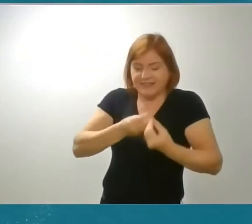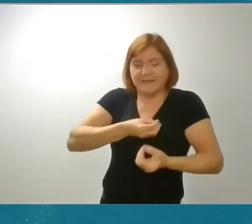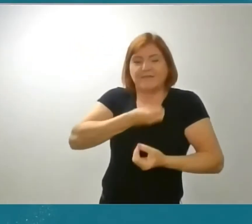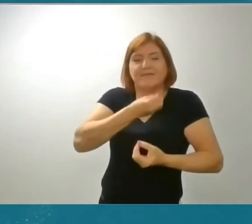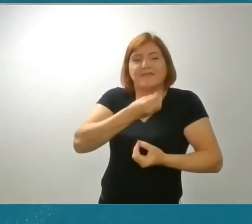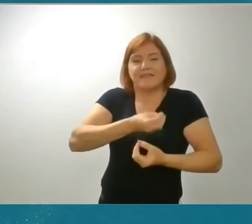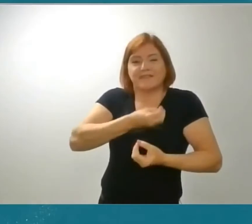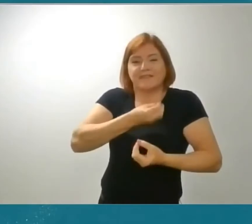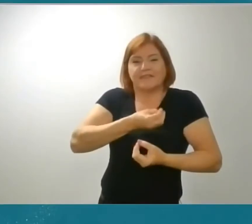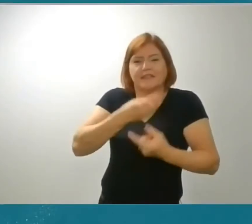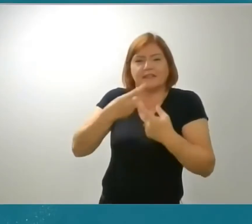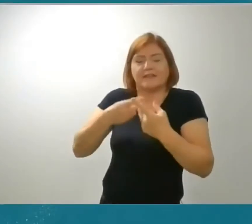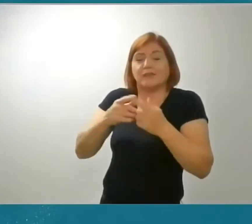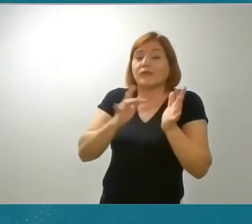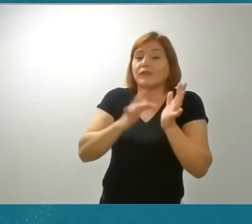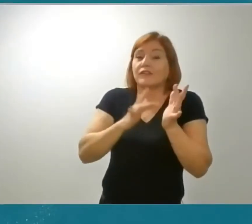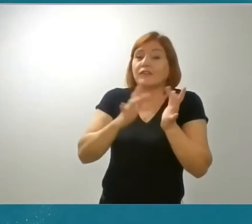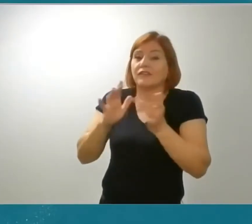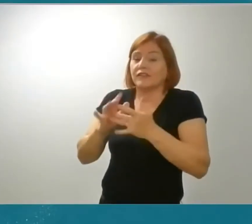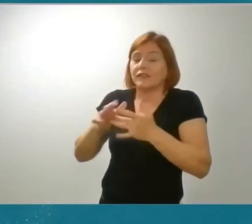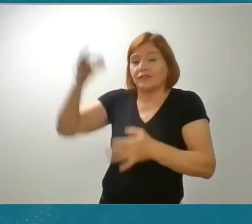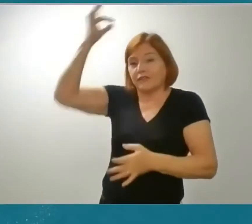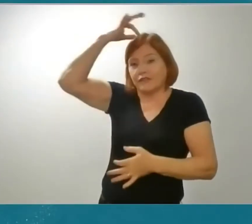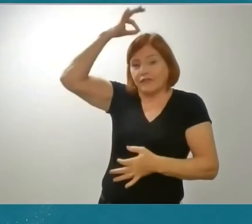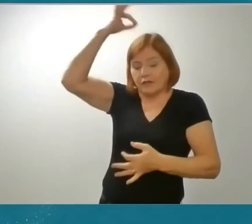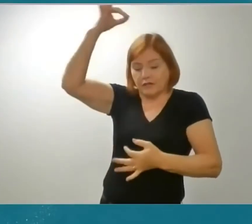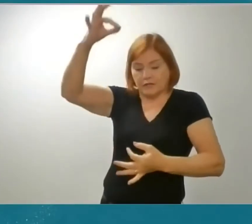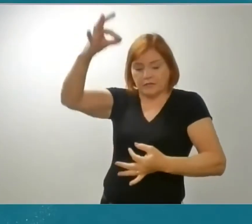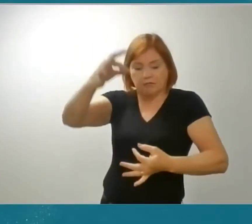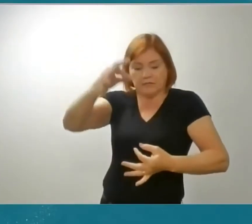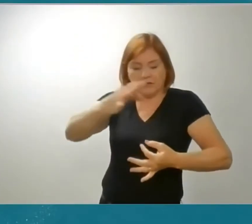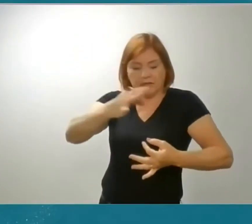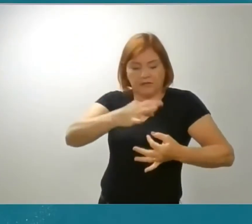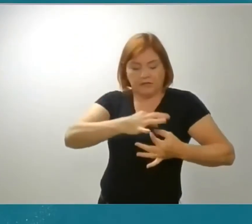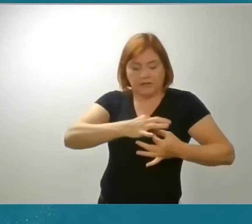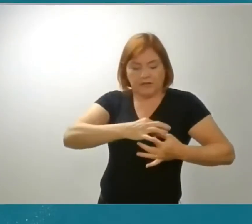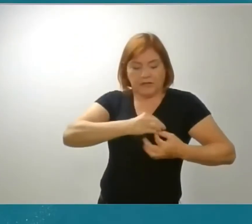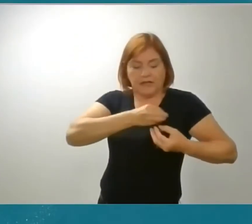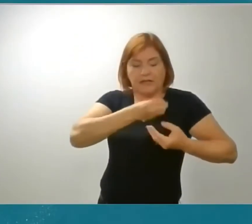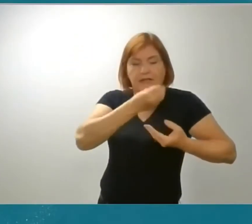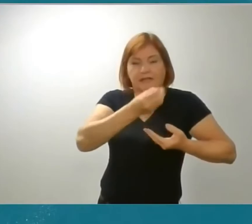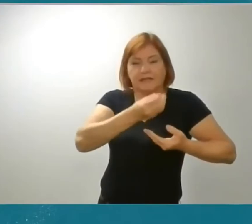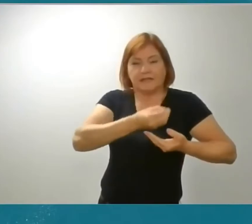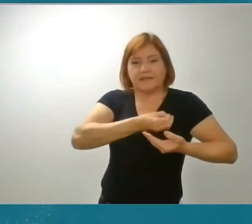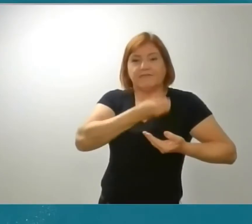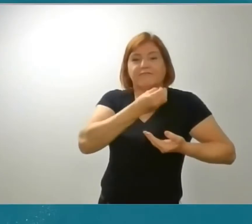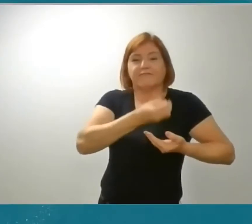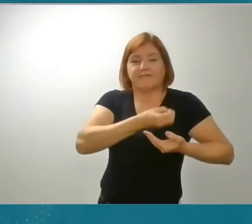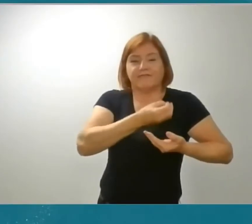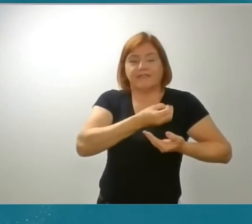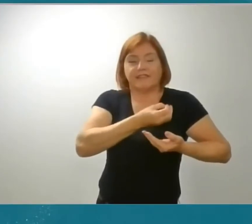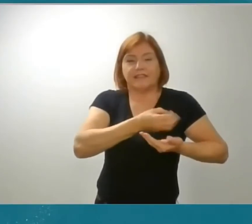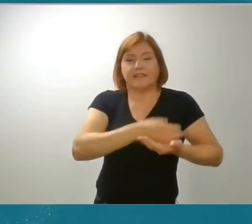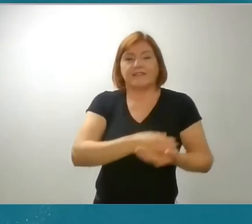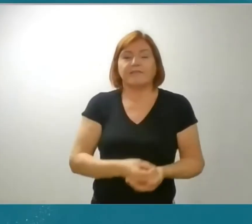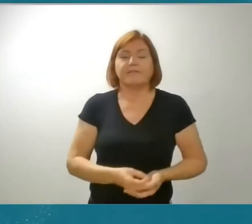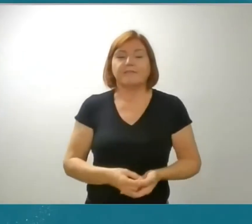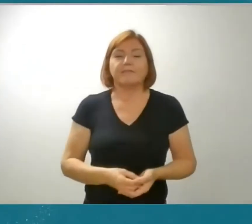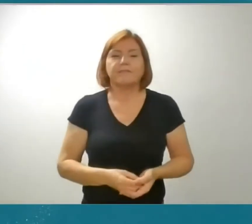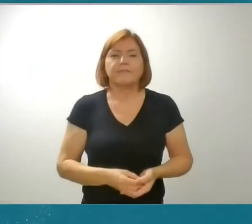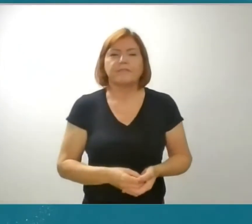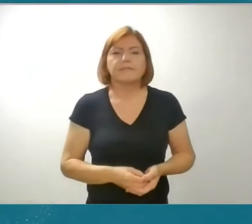Vocês entenderam? Vocês entenderam Emmanuel aqui? Para que esteja para sempre convosco. Então,